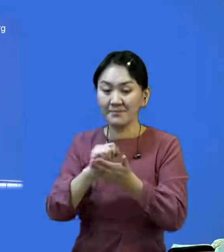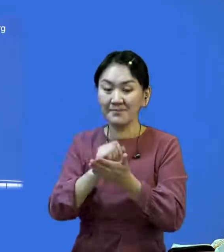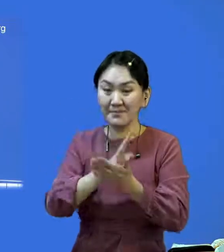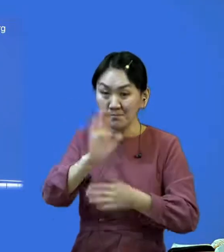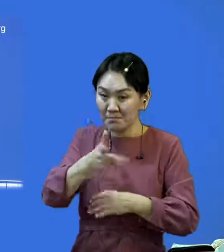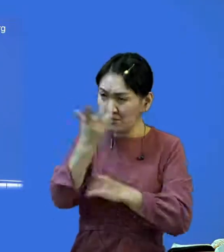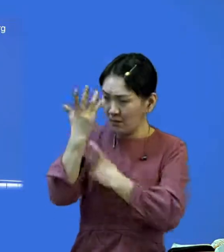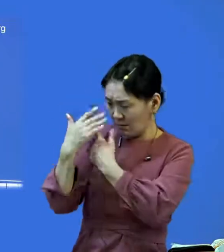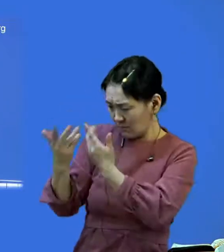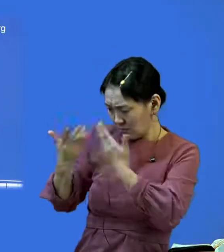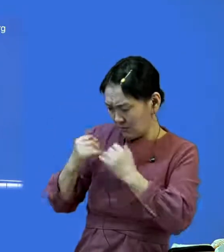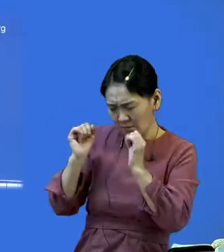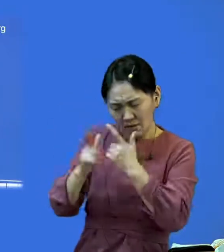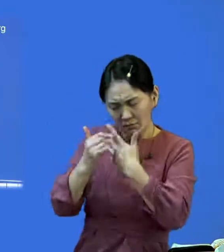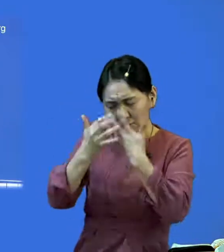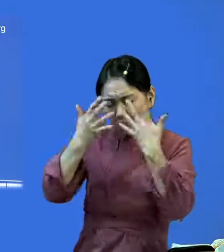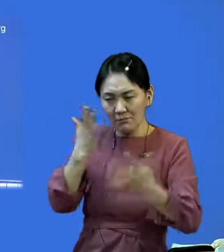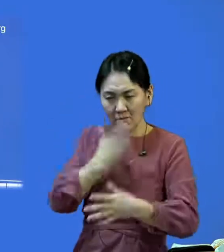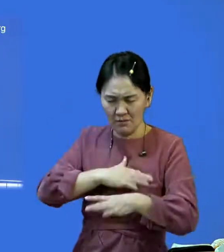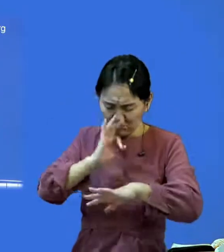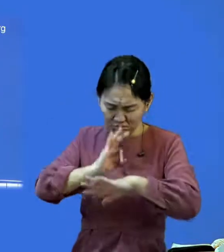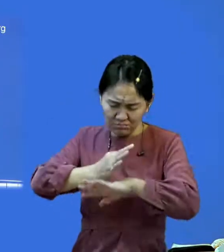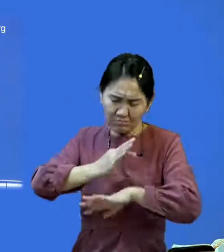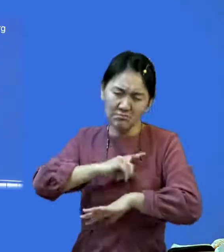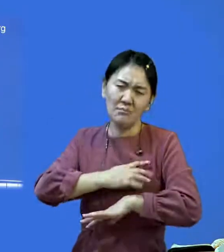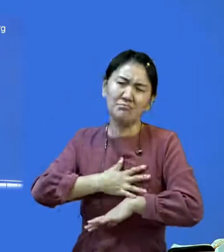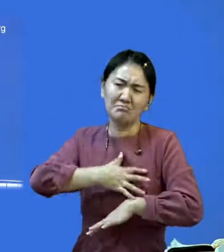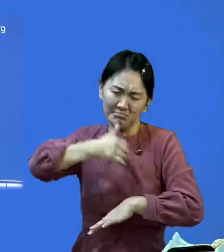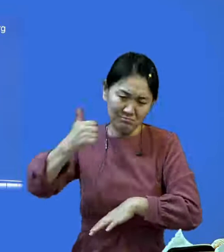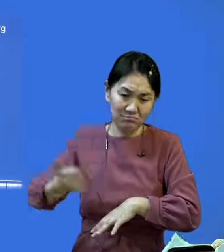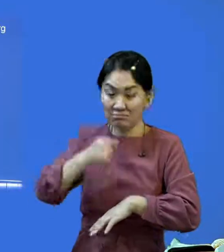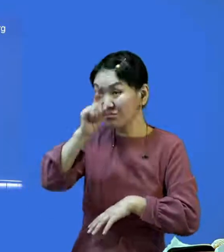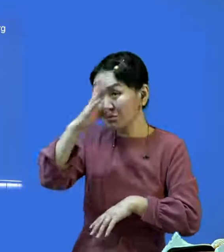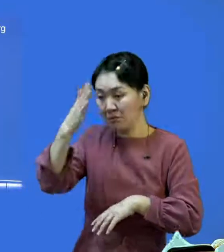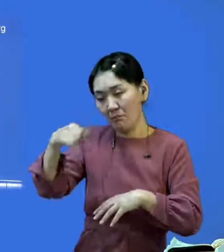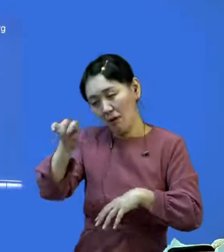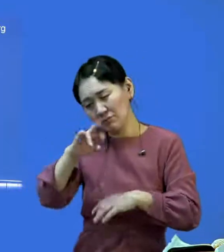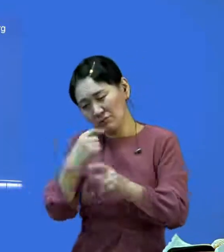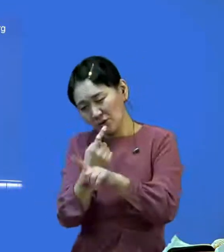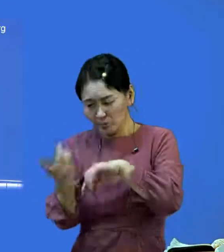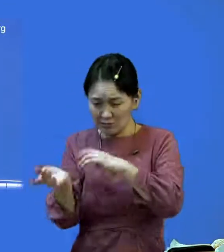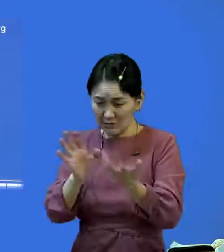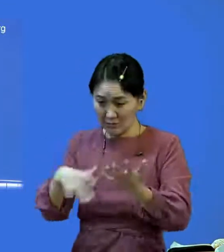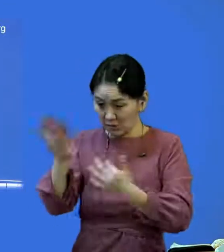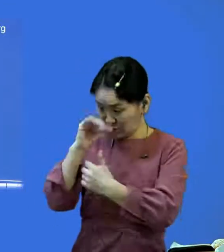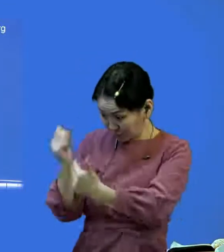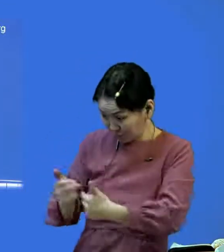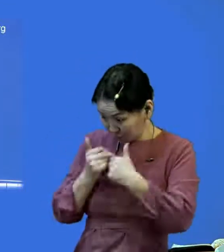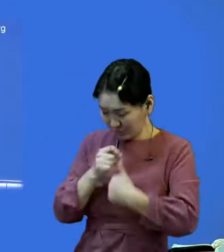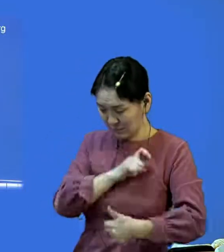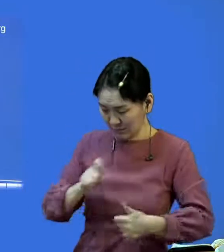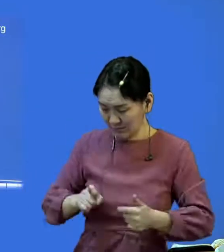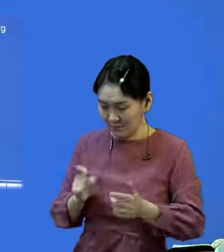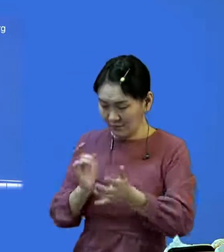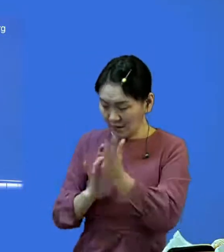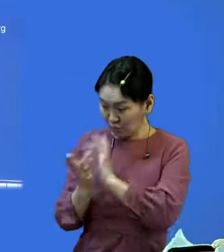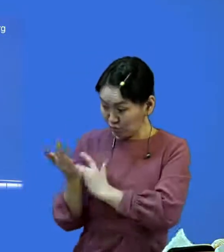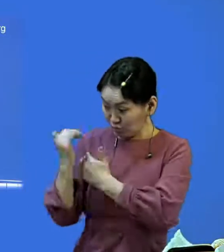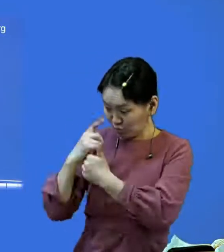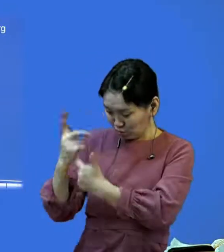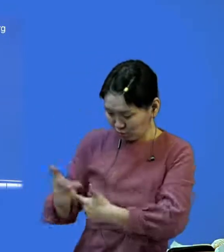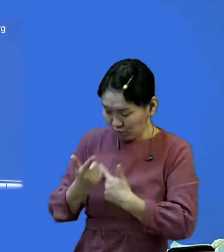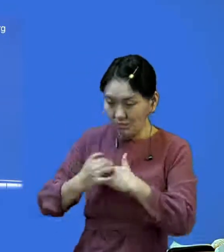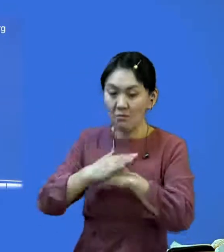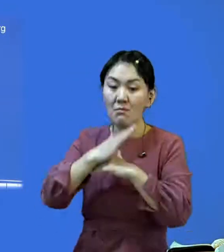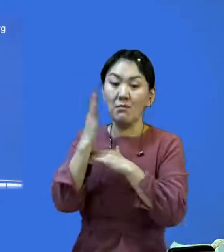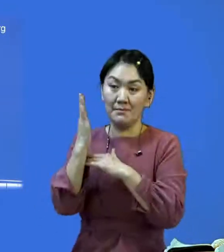биднийг хайрлсан авгаа хайраараа өршөөлөөр баян бурхан байна. Алдаа зөрчил дотор өгсөн бидний Христтэй хамт амьд болгосон.